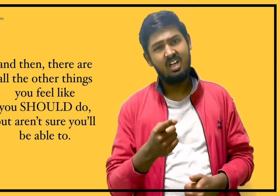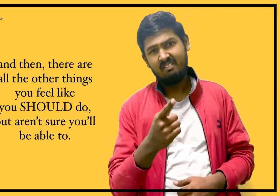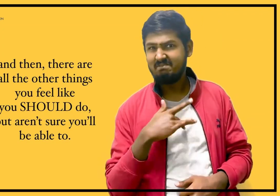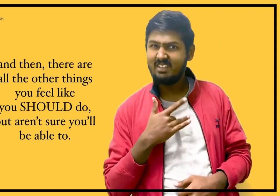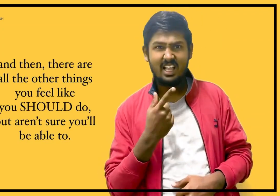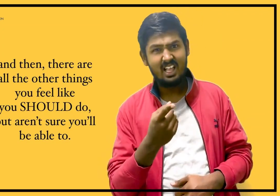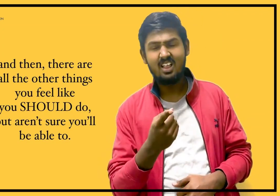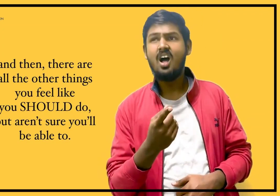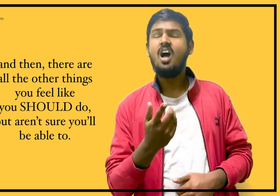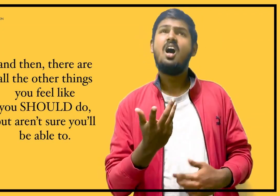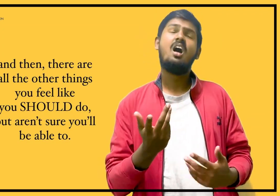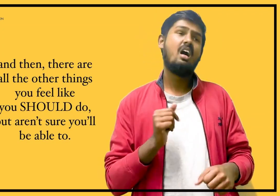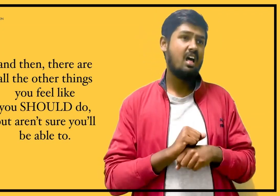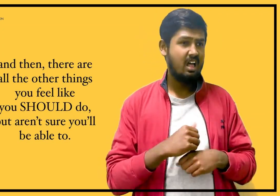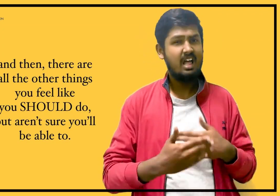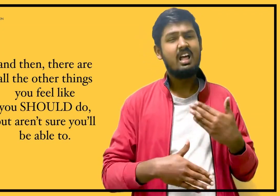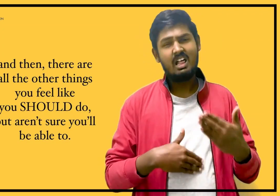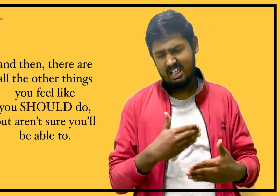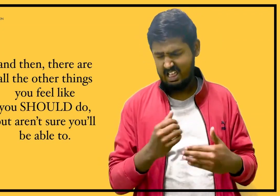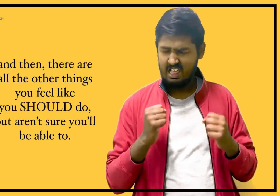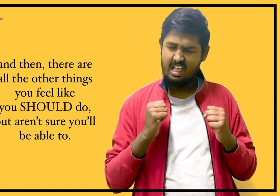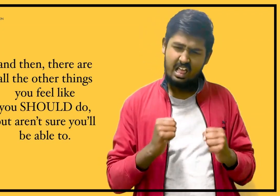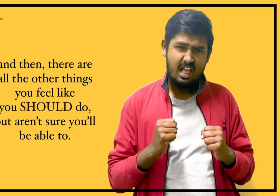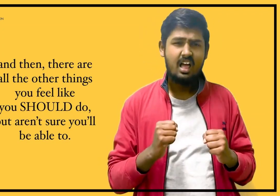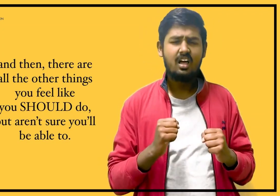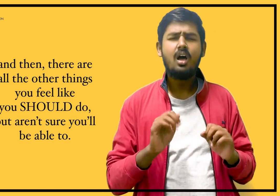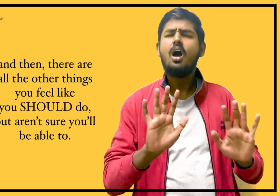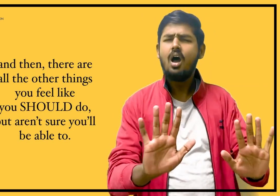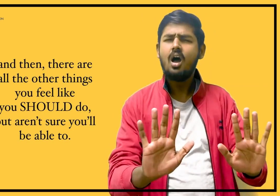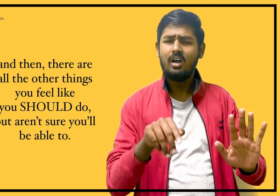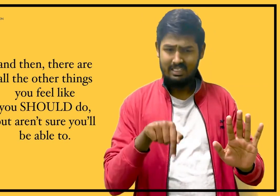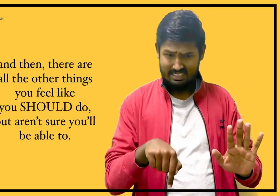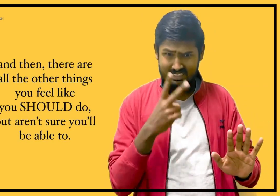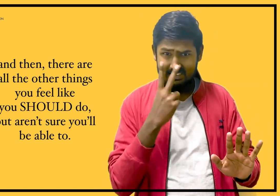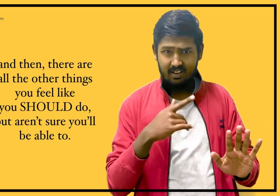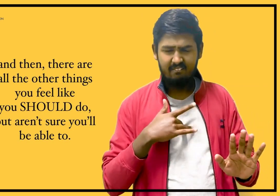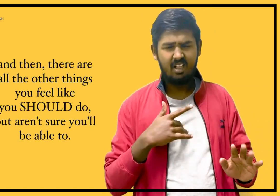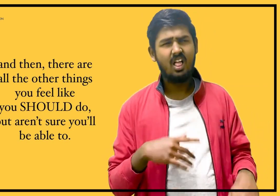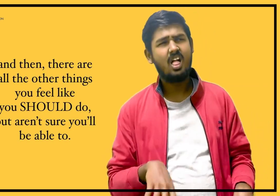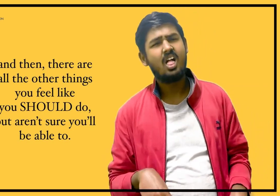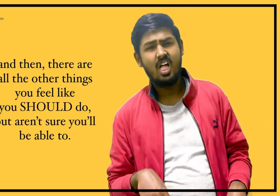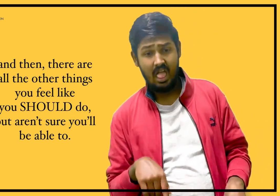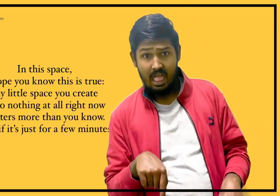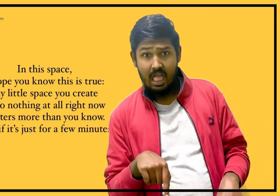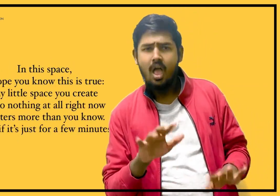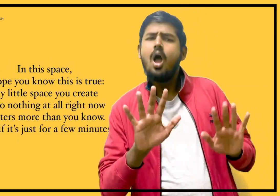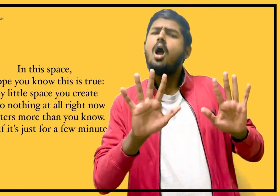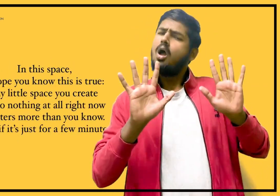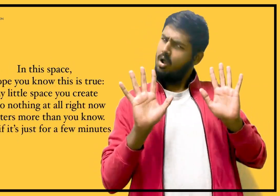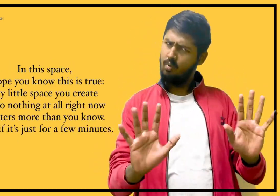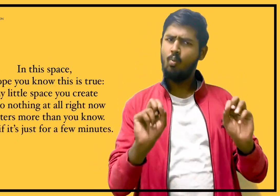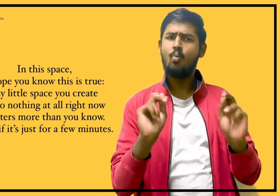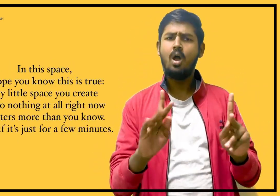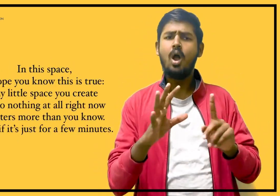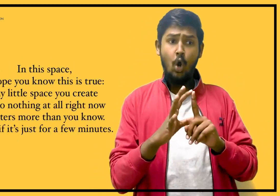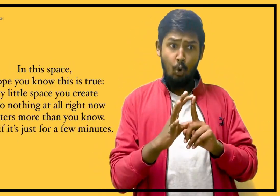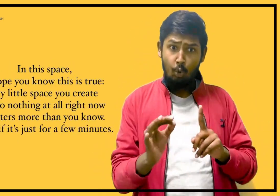फिर से 2023 में करना पड़ेगा? आपको भी ऐसा महसूस होता होगा ना? तो जब आपको यह महसूस होता है,